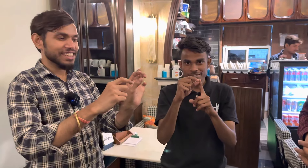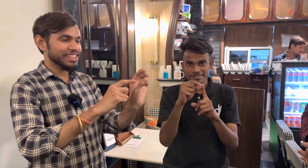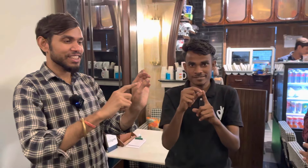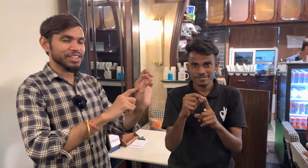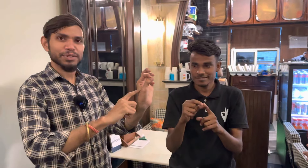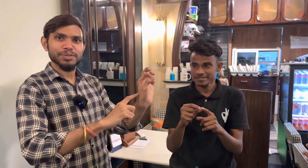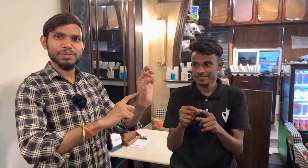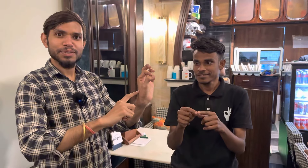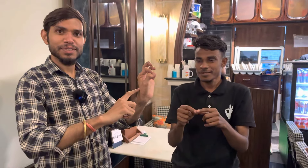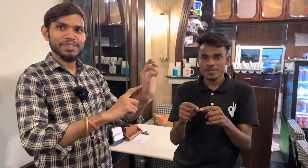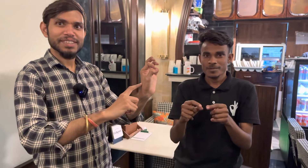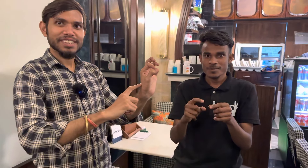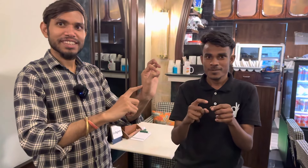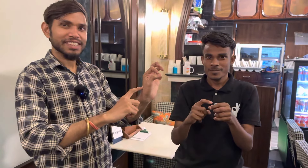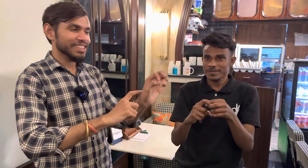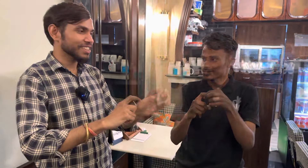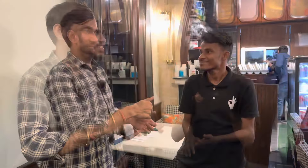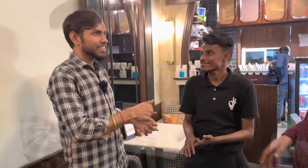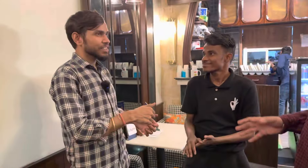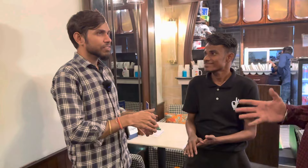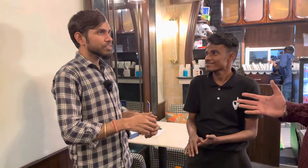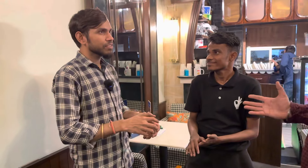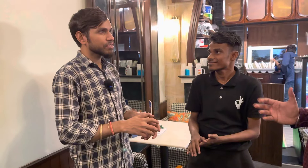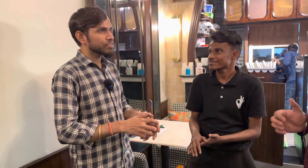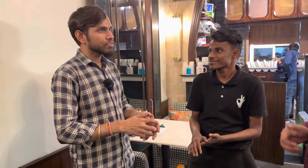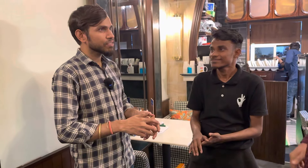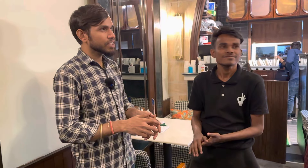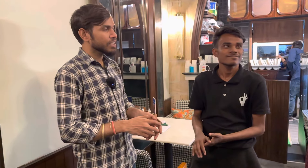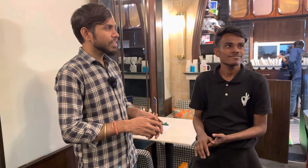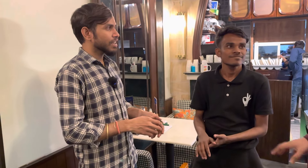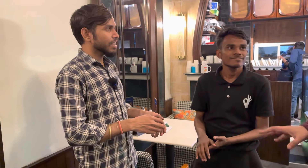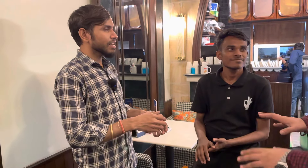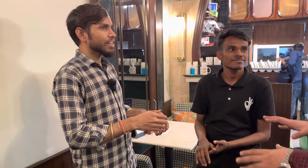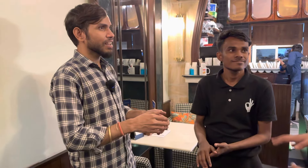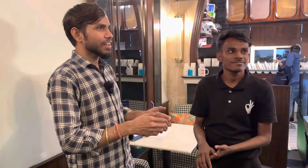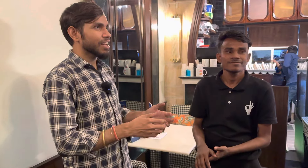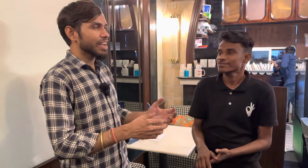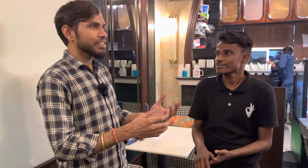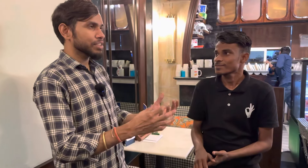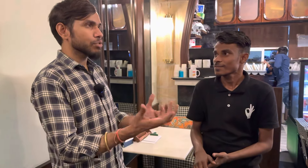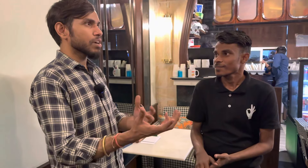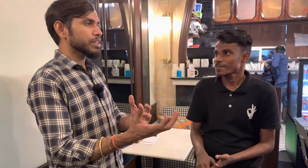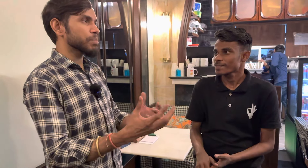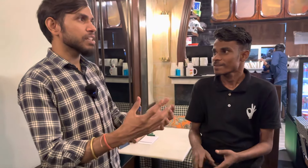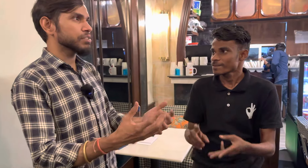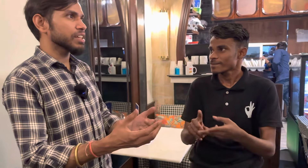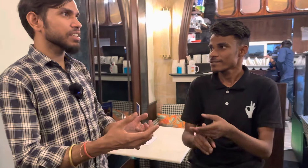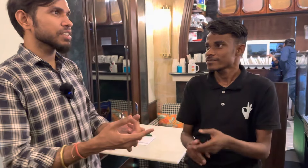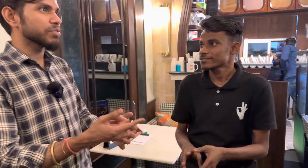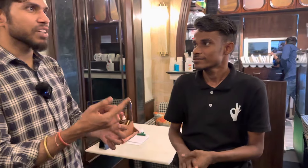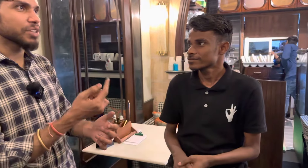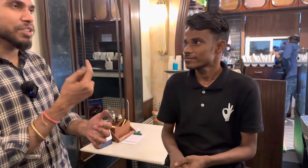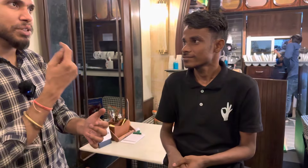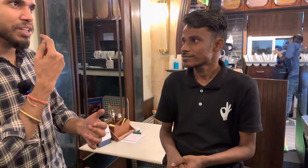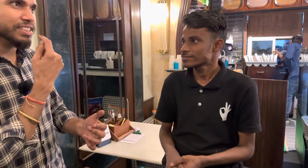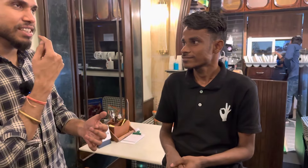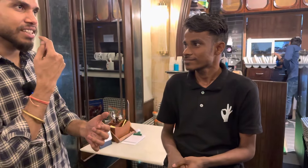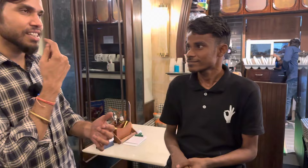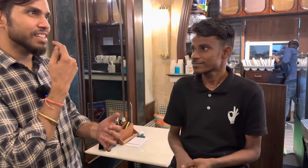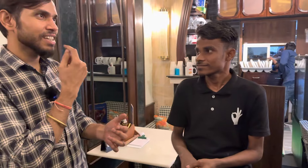Q. ऑर्डर अगर आता तो आप इनको कैसे समझाते हो, मतलब थोड़ा सा करके दिखाएंगे? लाइक जैसे क्वार्टर प्लेट्स वगैरह सर्व करना होता है तो ऐसे करके